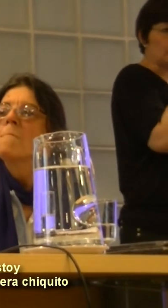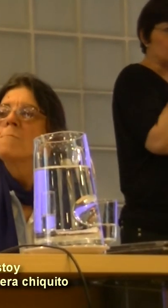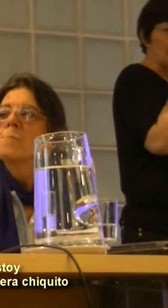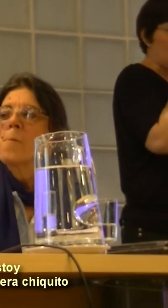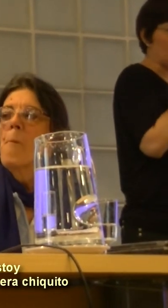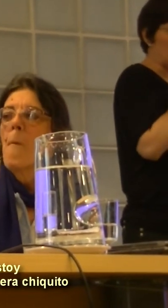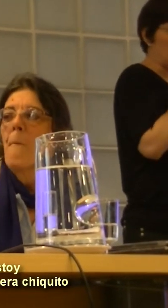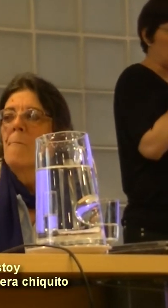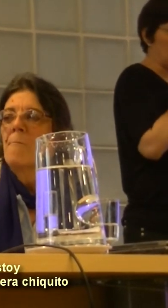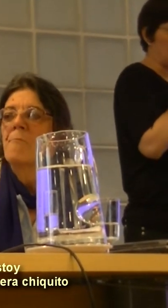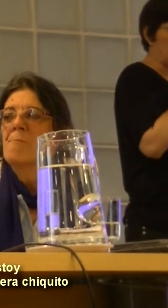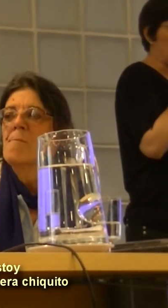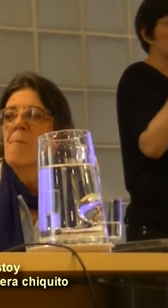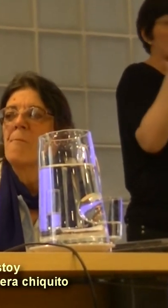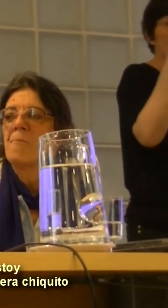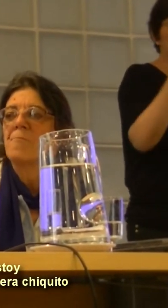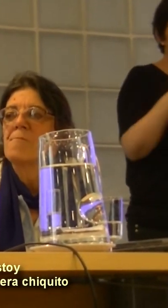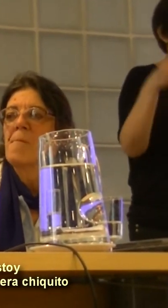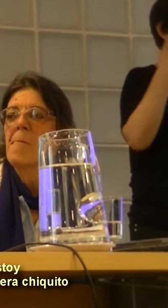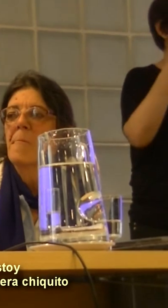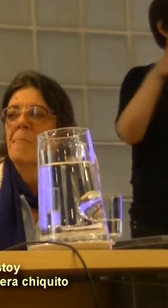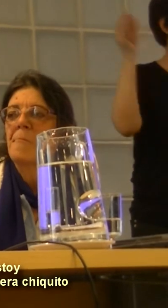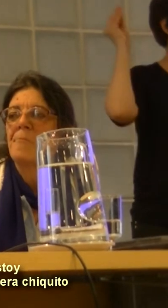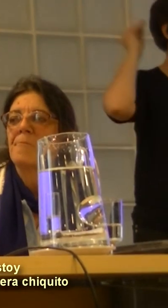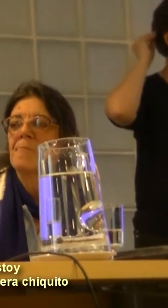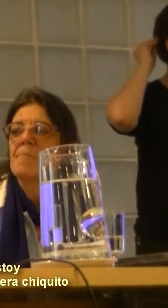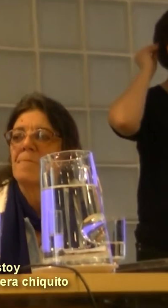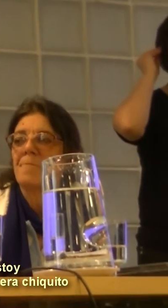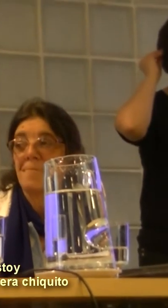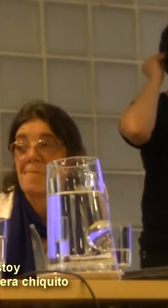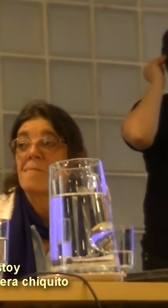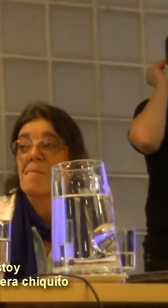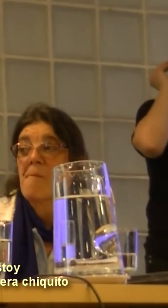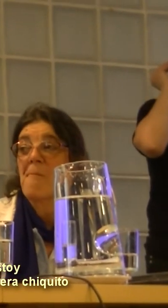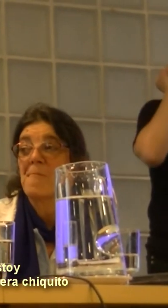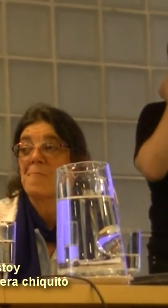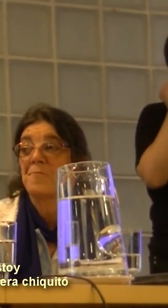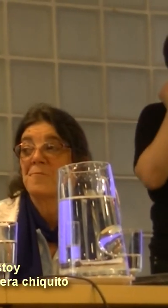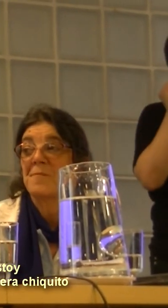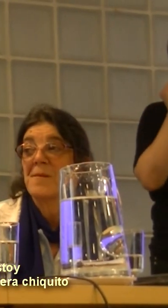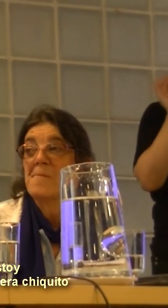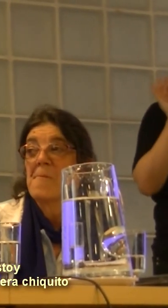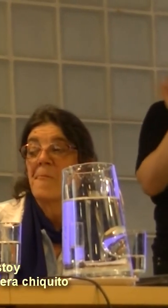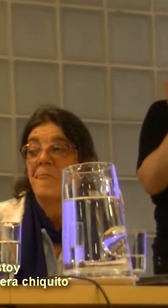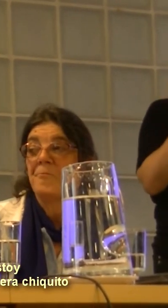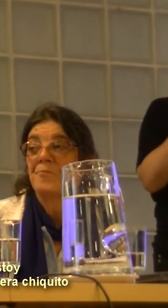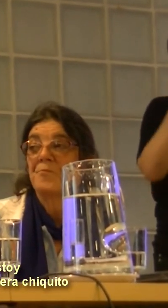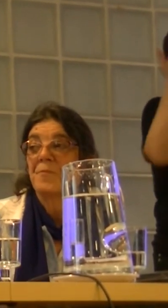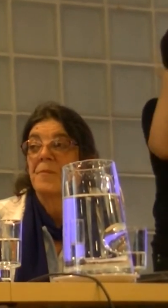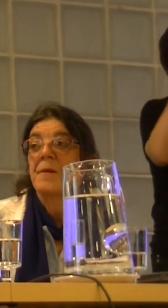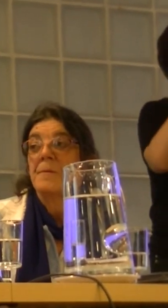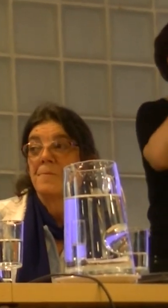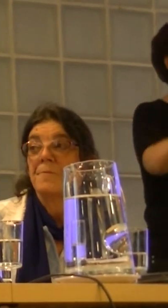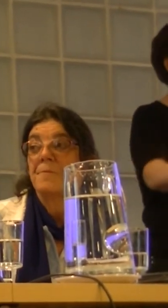Pero puedo decir que con el implante estoy escuchando mejor que con el audífono cuando era